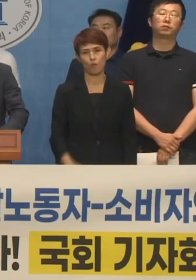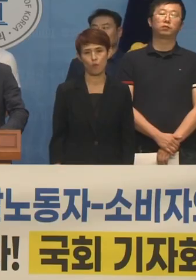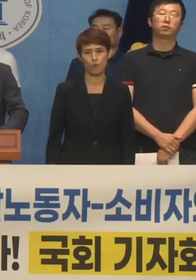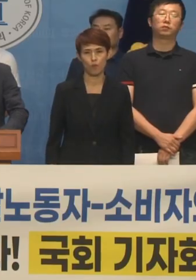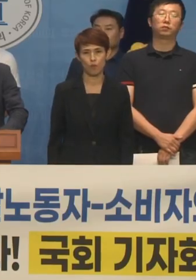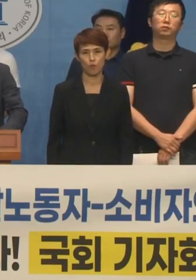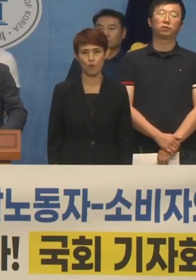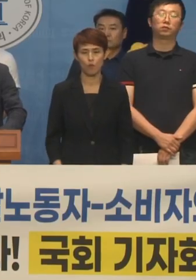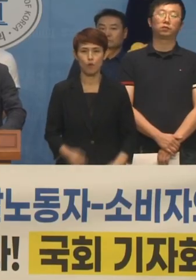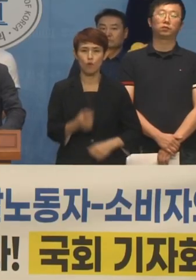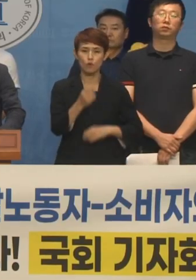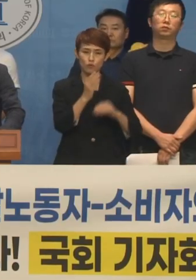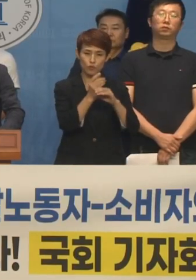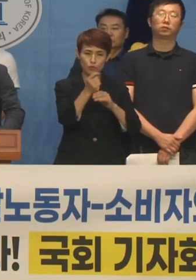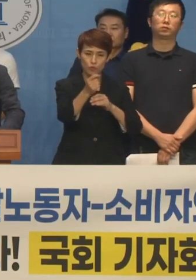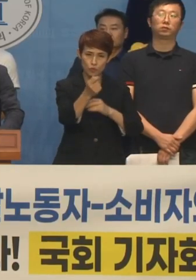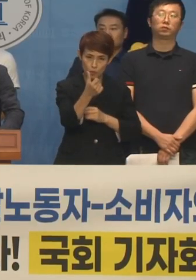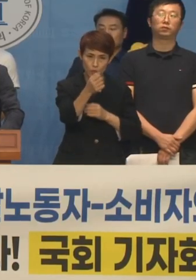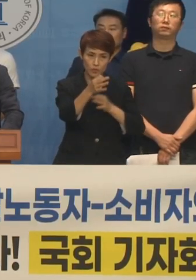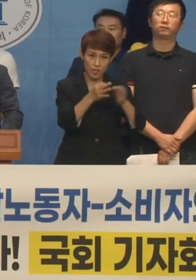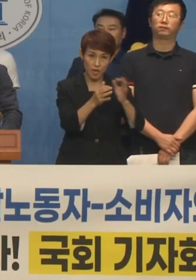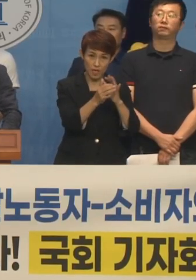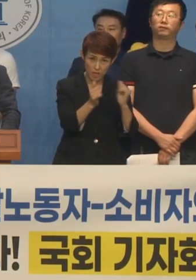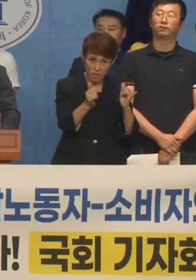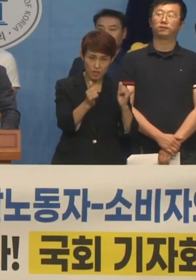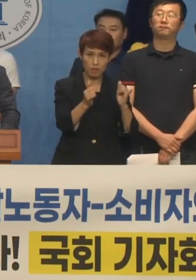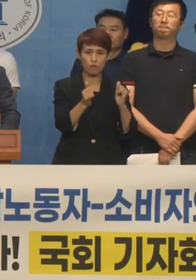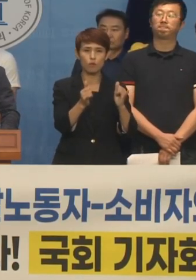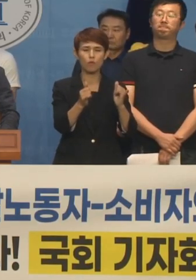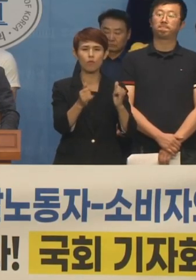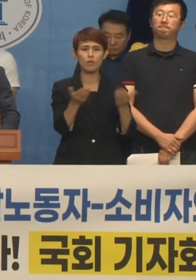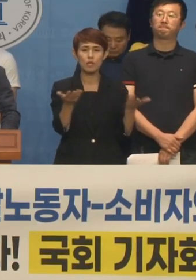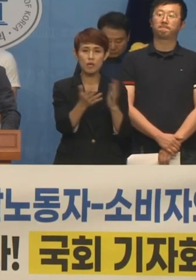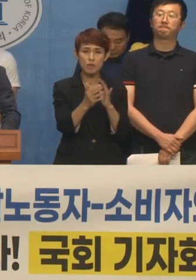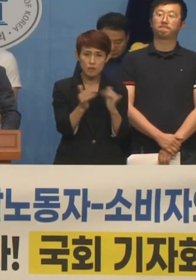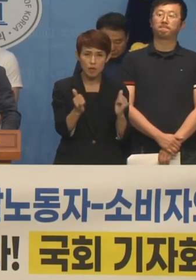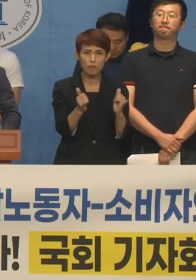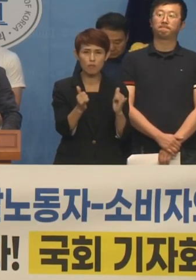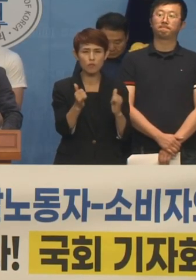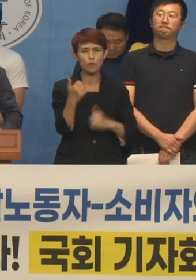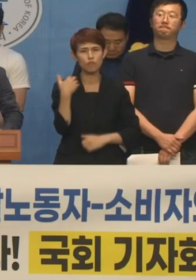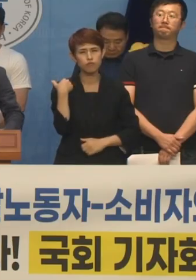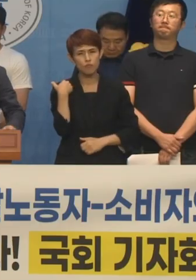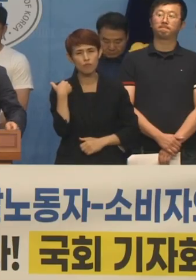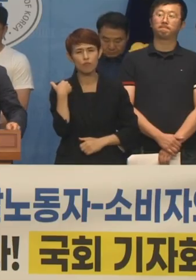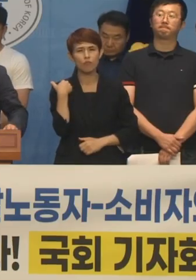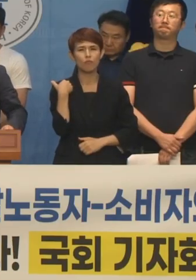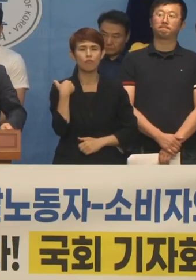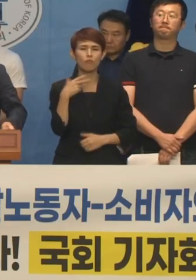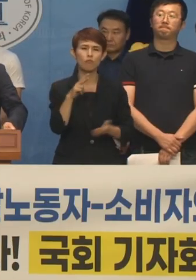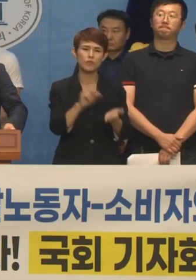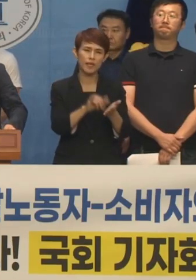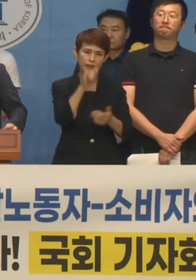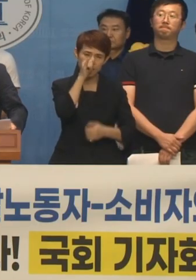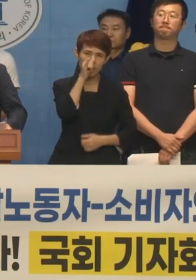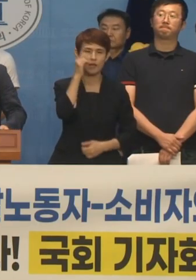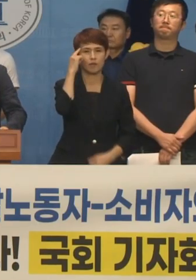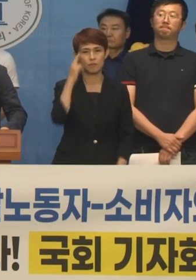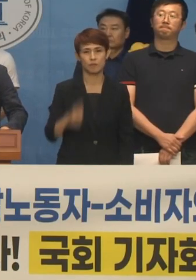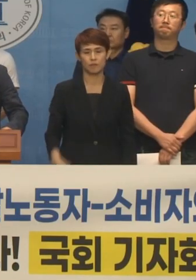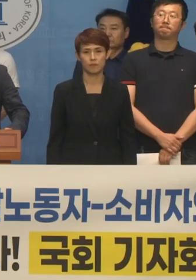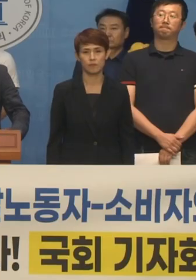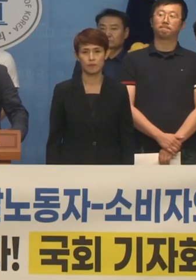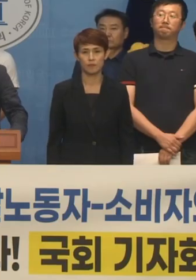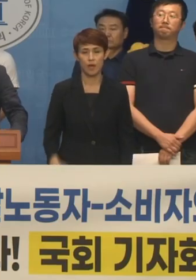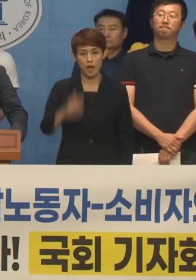이는 중소상인과 플랫폼 노동자들의 희생을 강요하지 않나 우려하고 있는 겁니다.